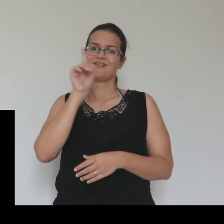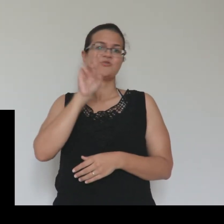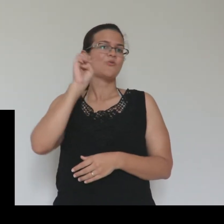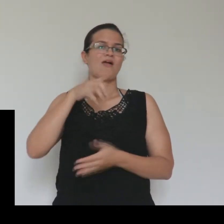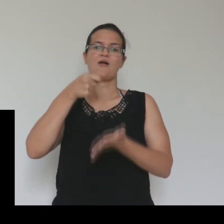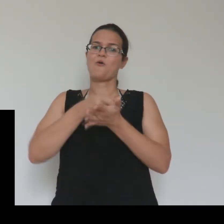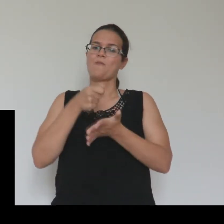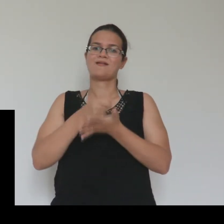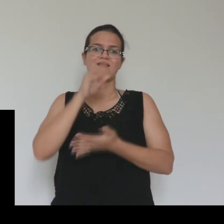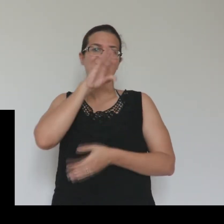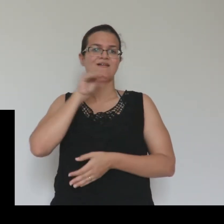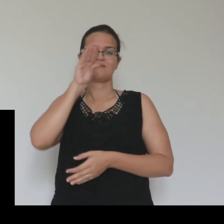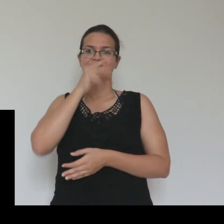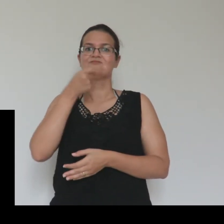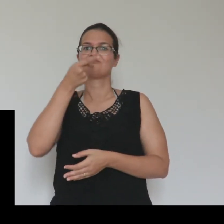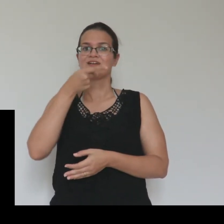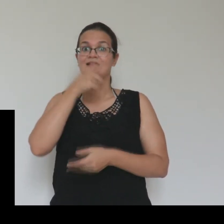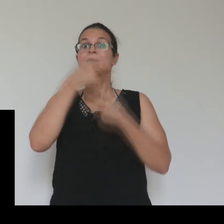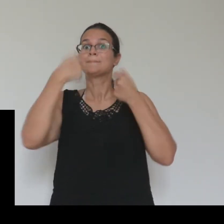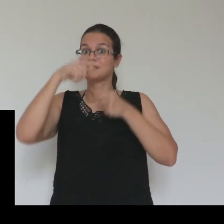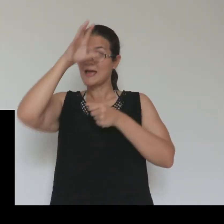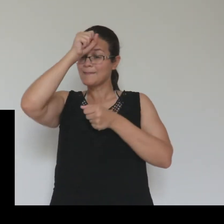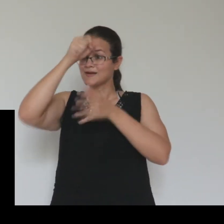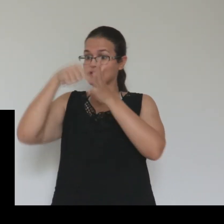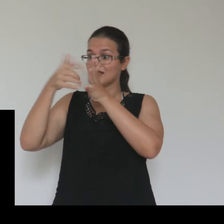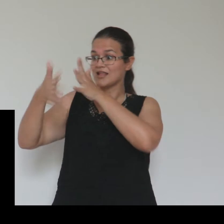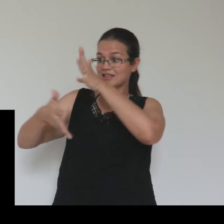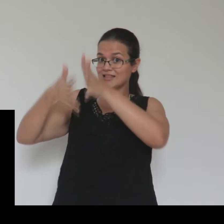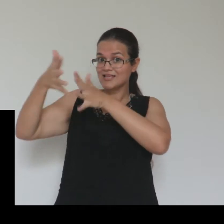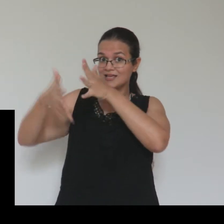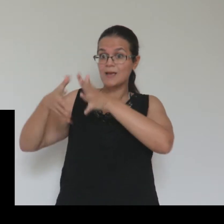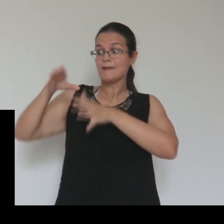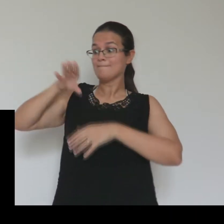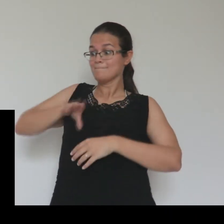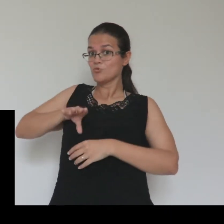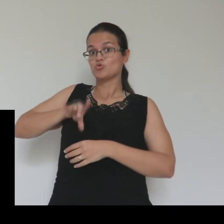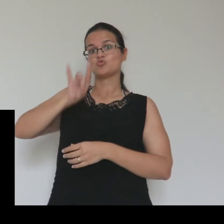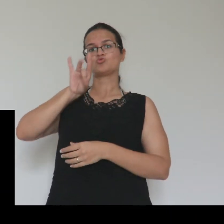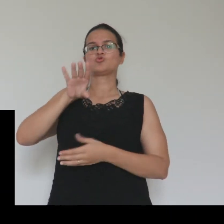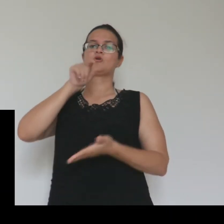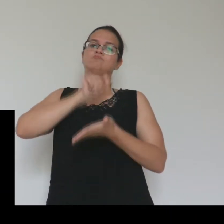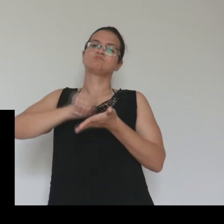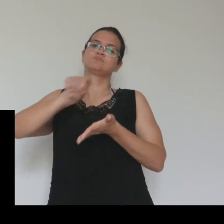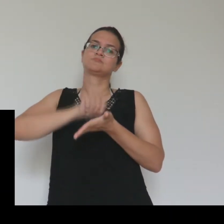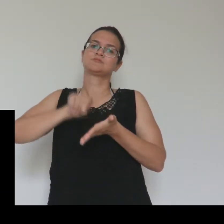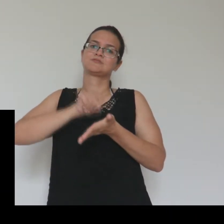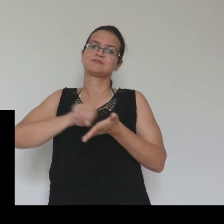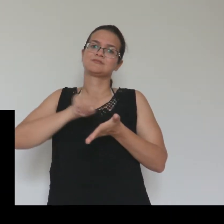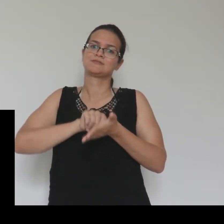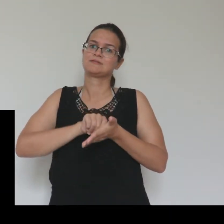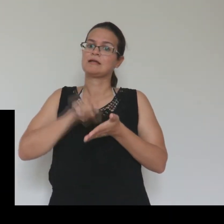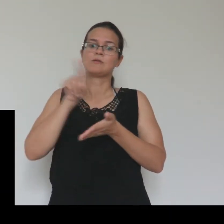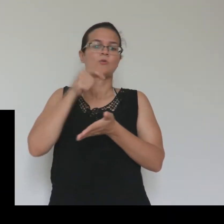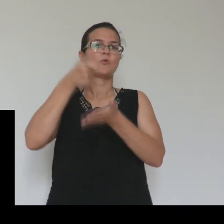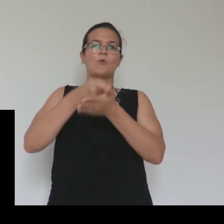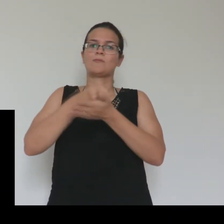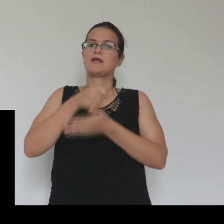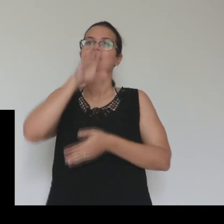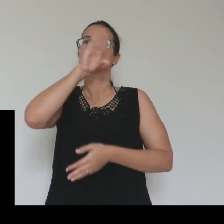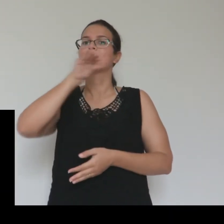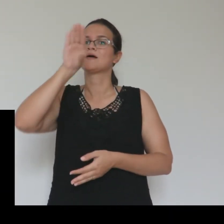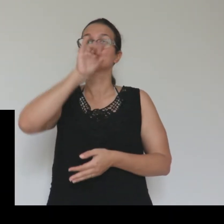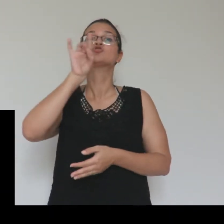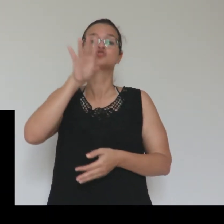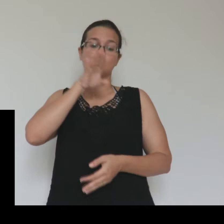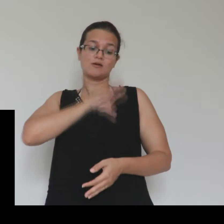na modalidade de segunda língua, porém não é a língua falada, é a língua escrita. Então a língua portuguesa na modalidade de escrita como a sua